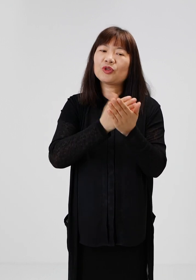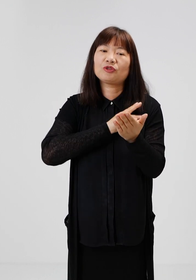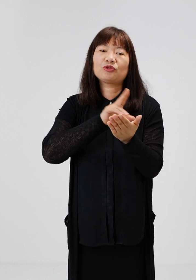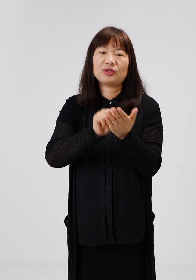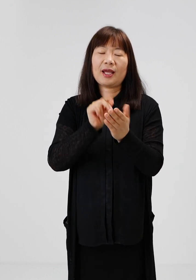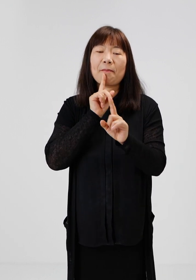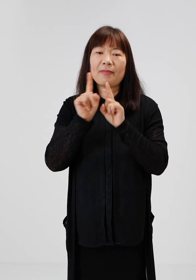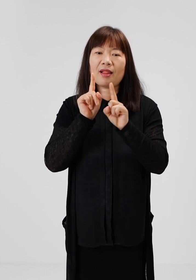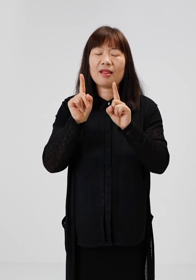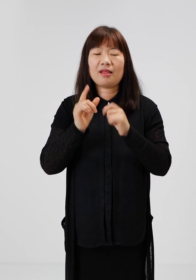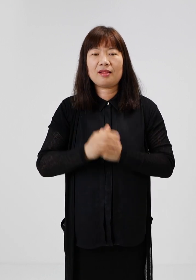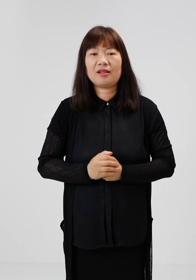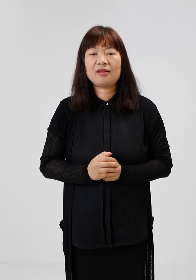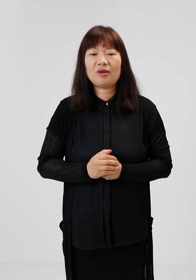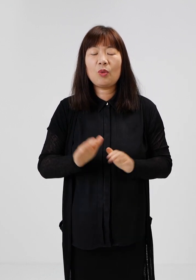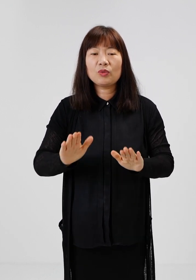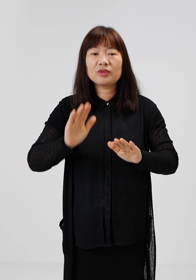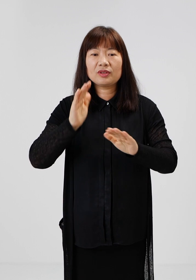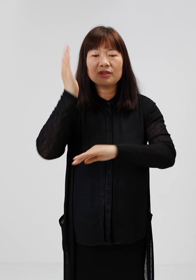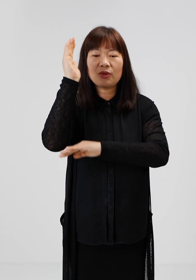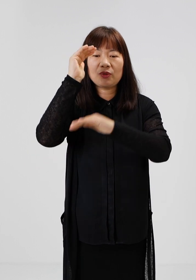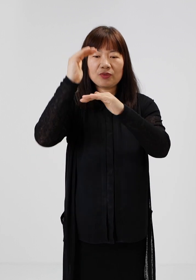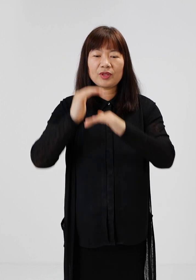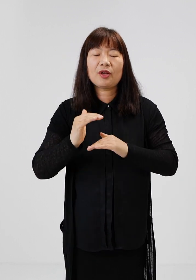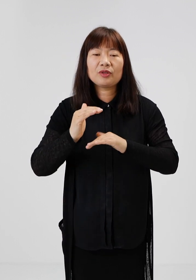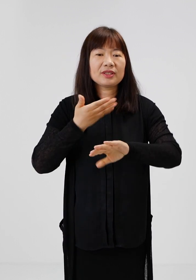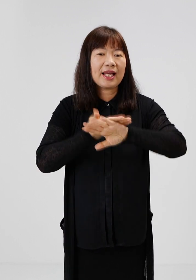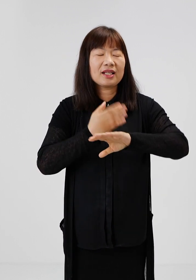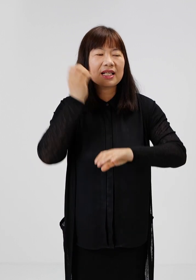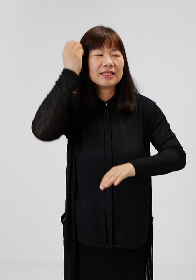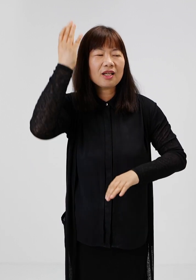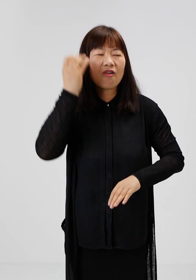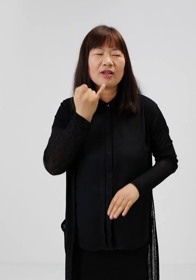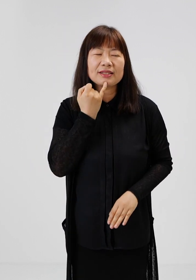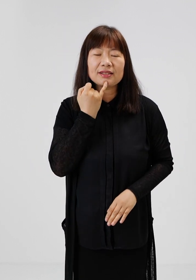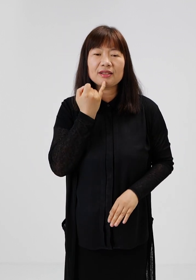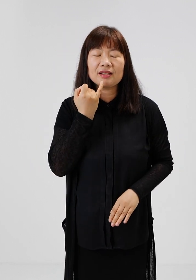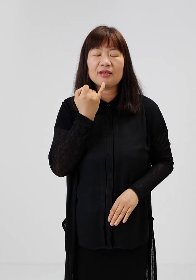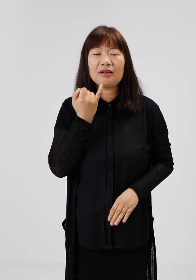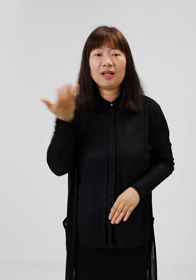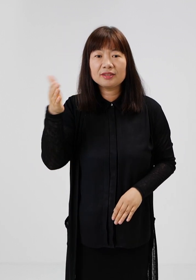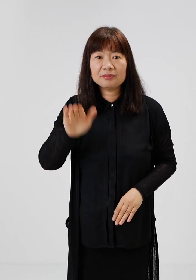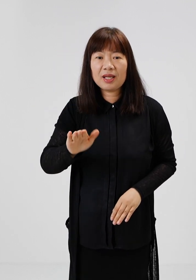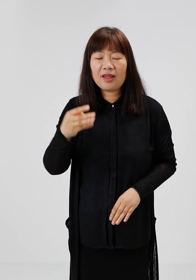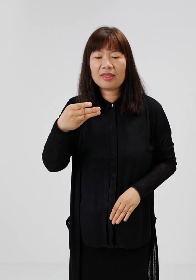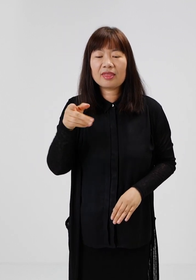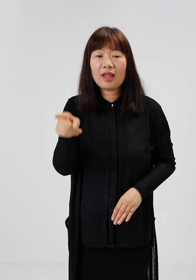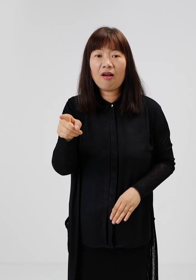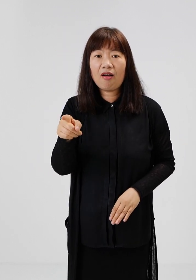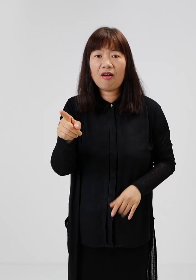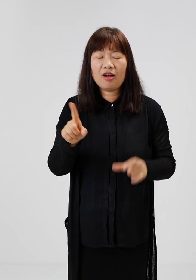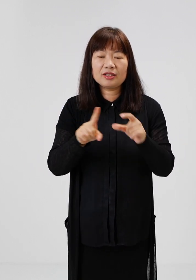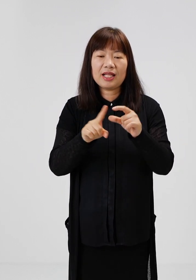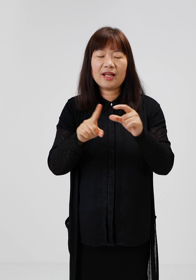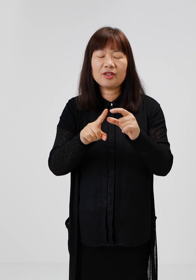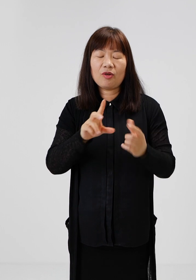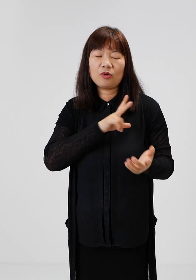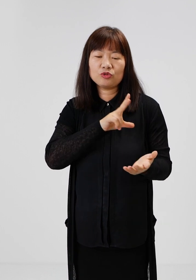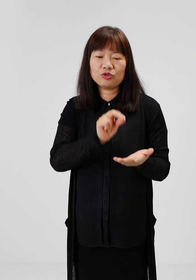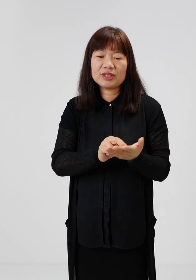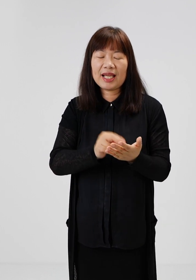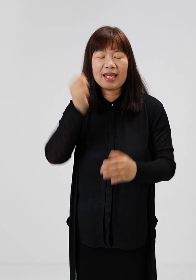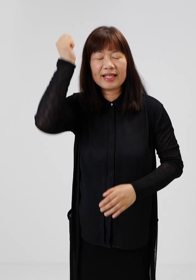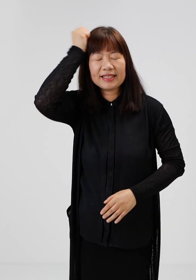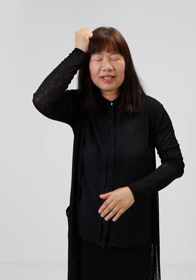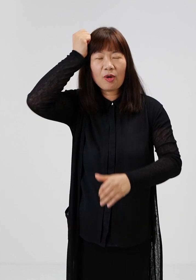오늘 설교 내용에 다 다른 건 잊어버려도 좋은데 이 터라는 주제만은